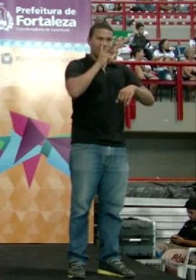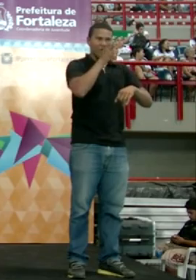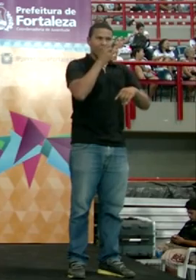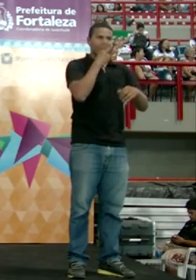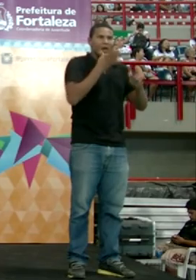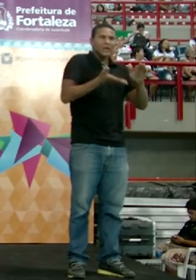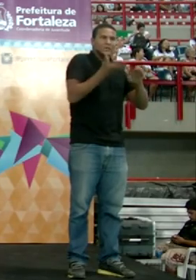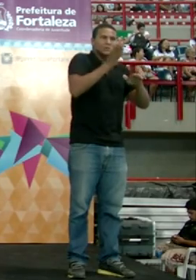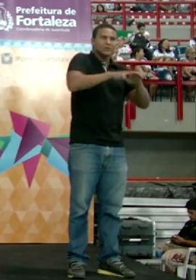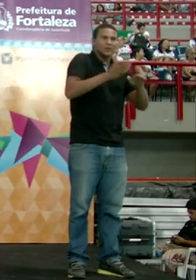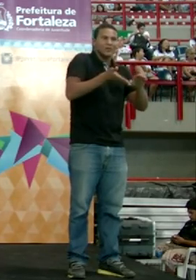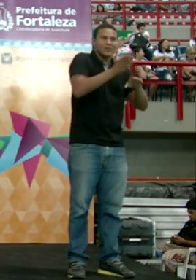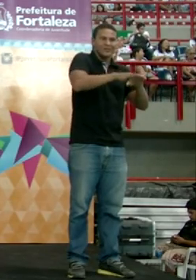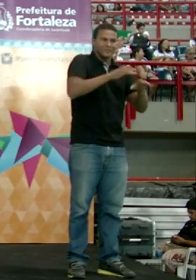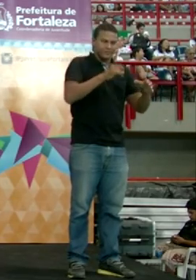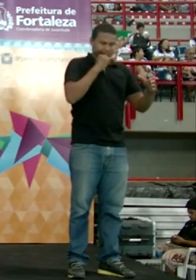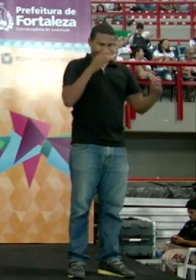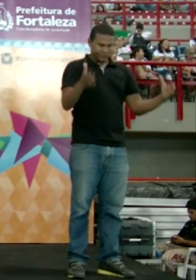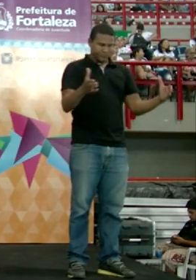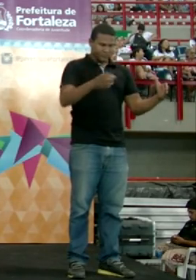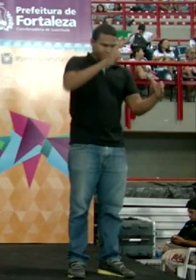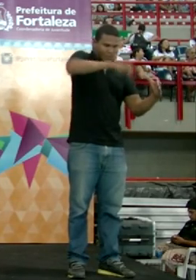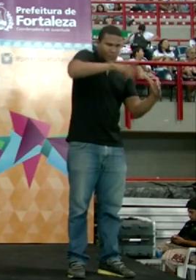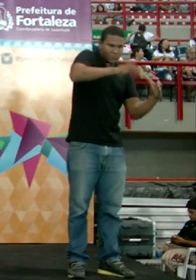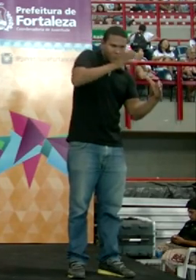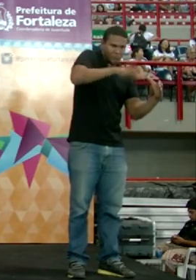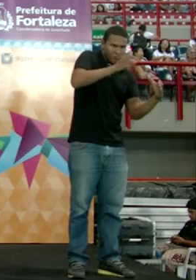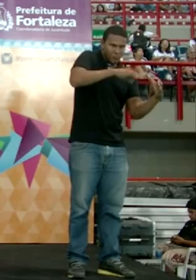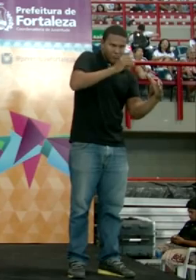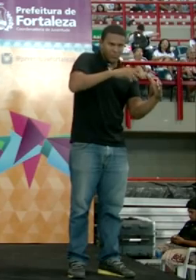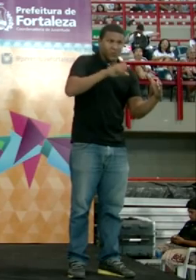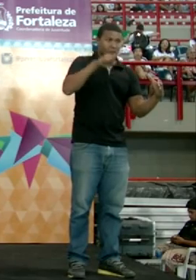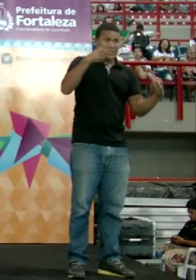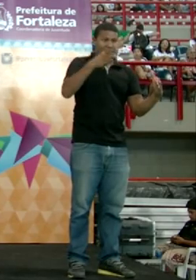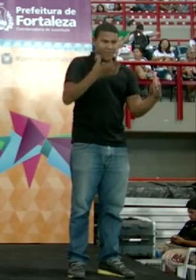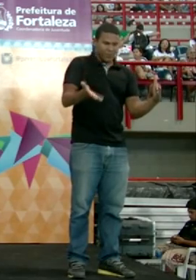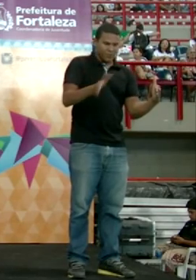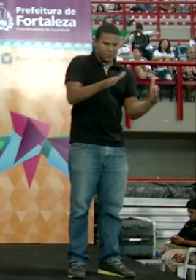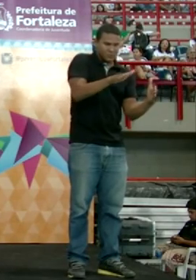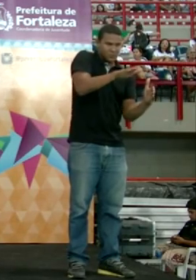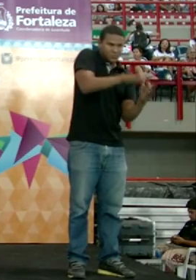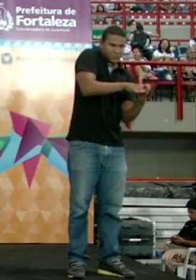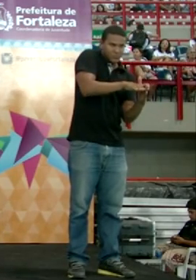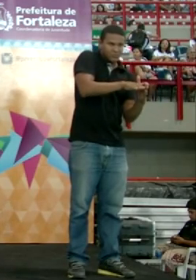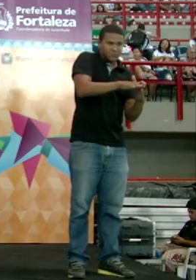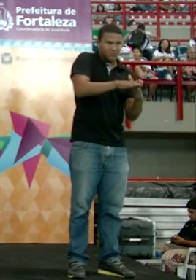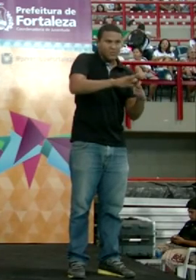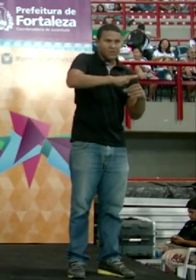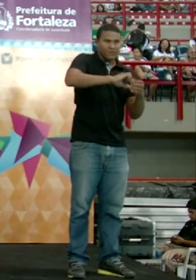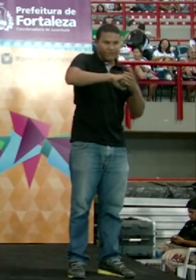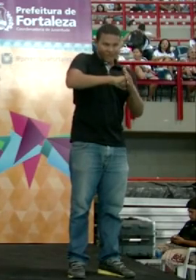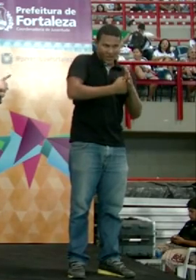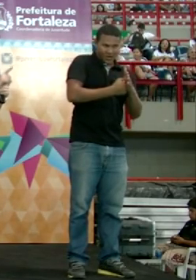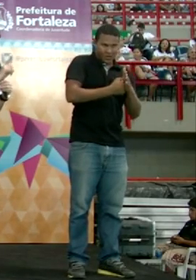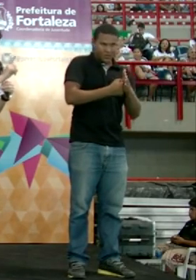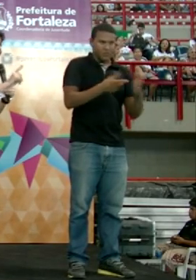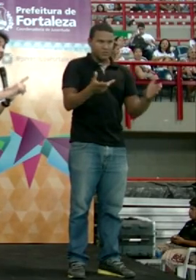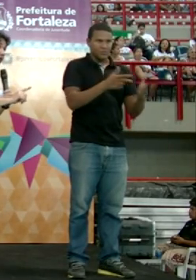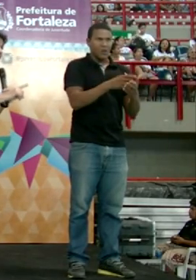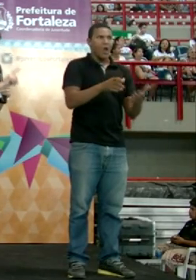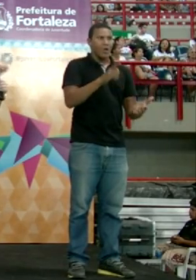aí no ambiente, né? Na hora que você está colocando um objeto estranho num determinado ecossistema, isso interfere. Mas